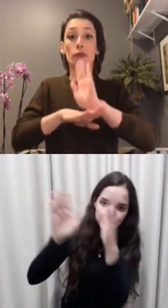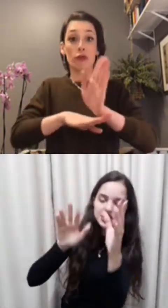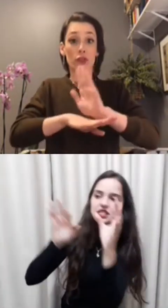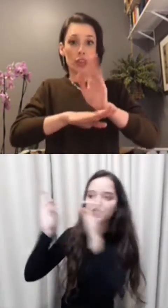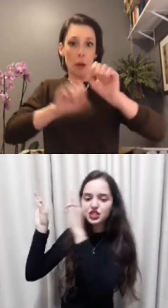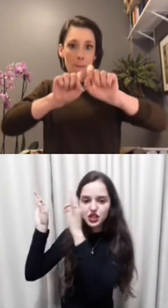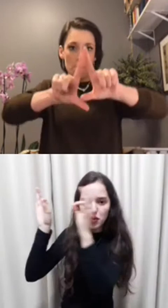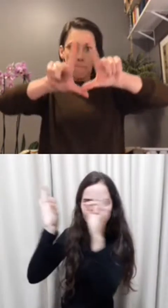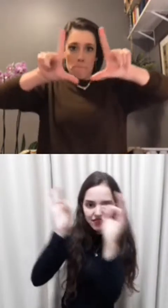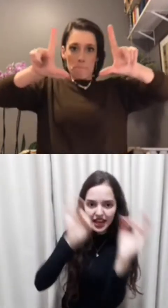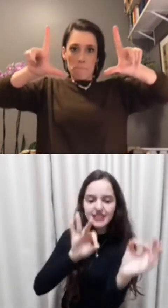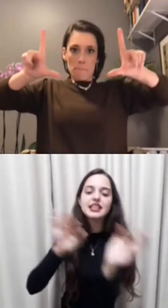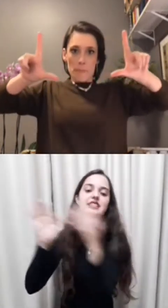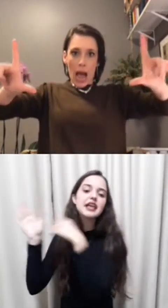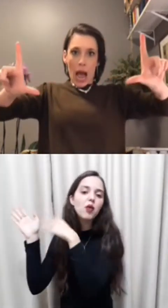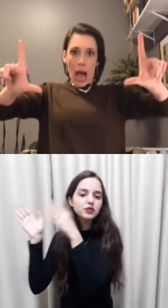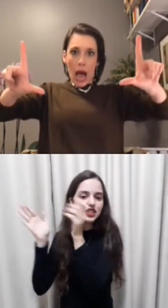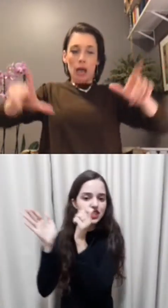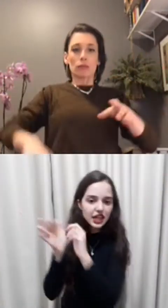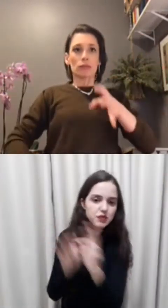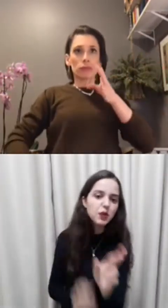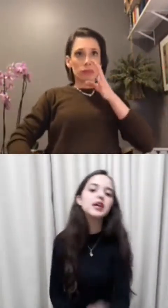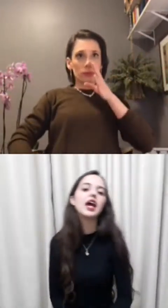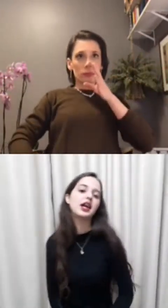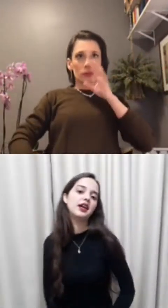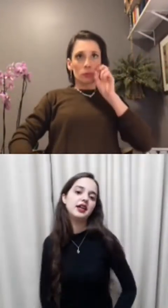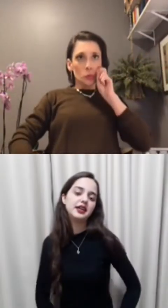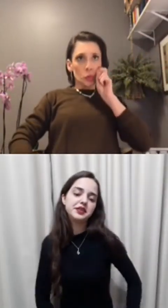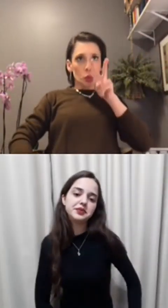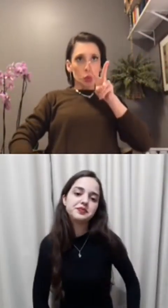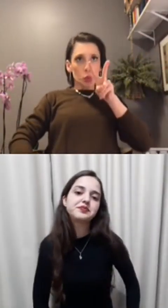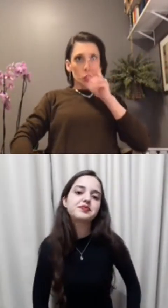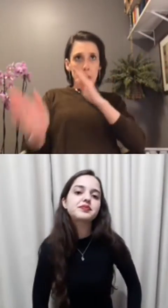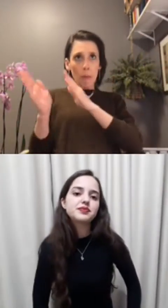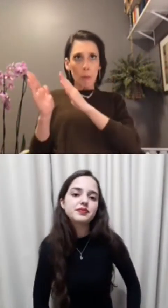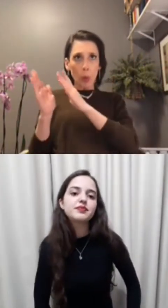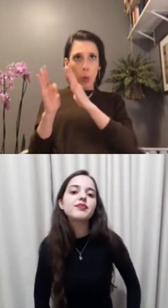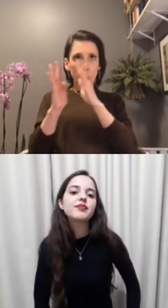gente assistia uma vez e na segunda tinha que responder.